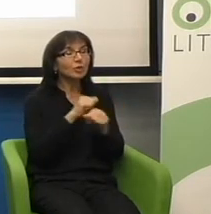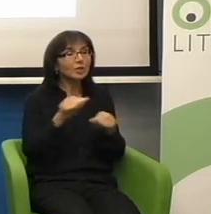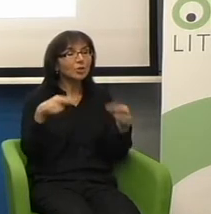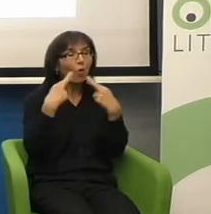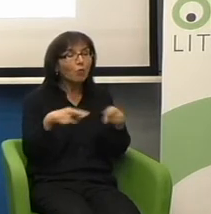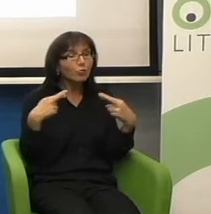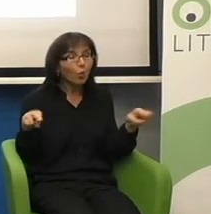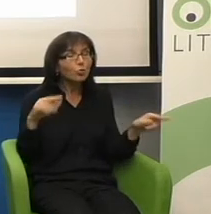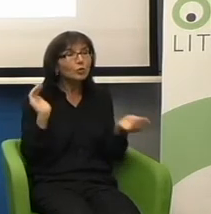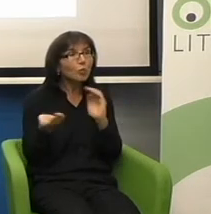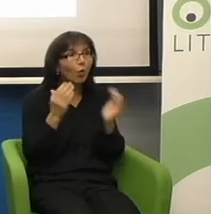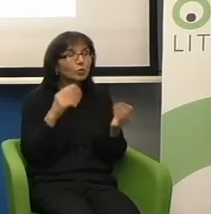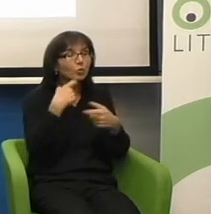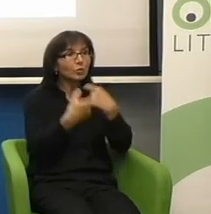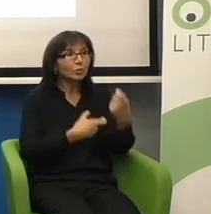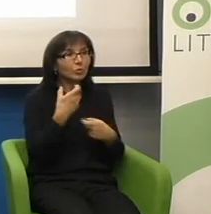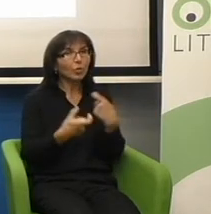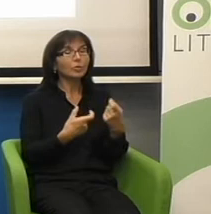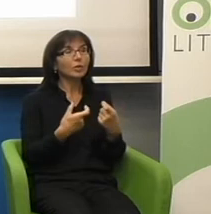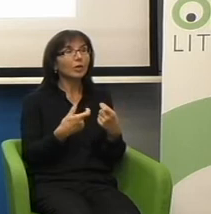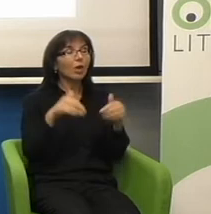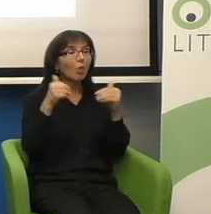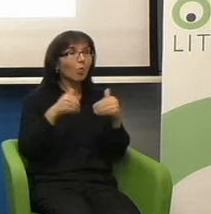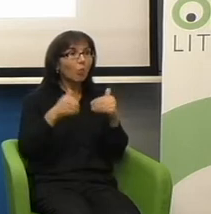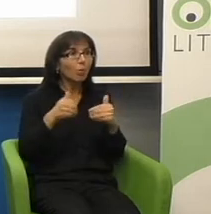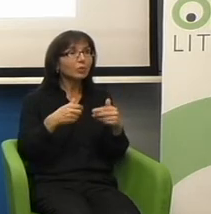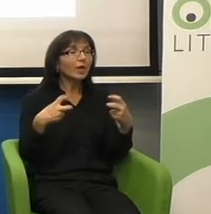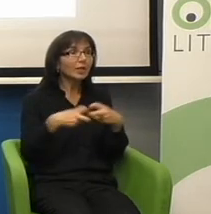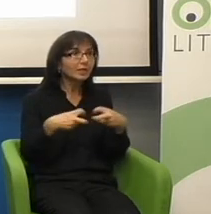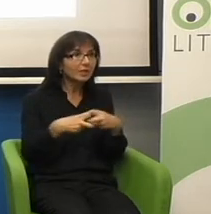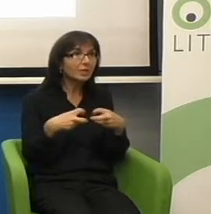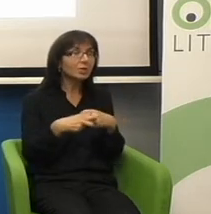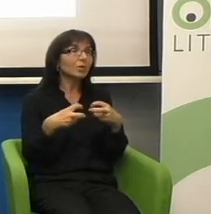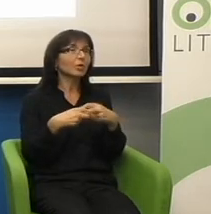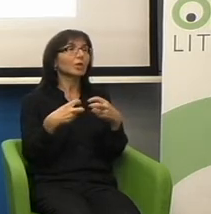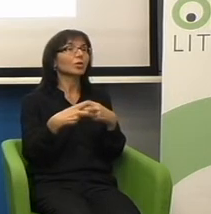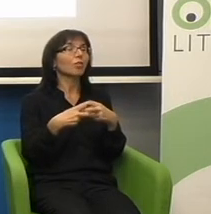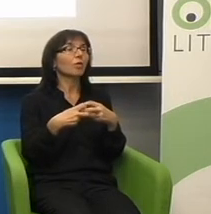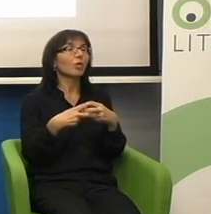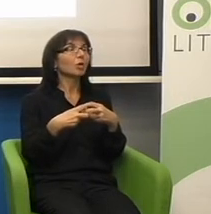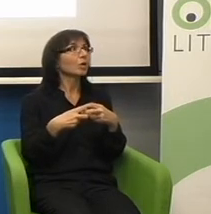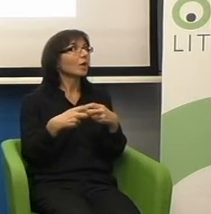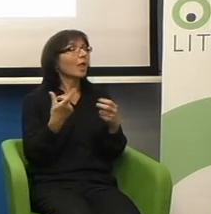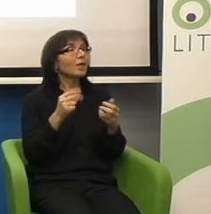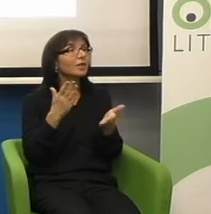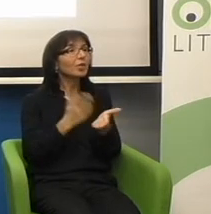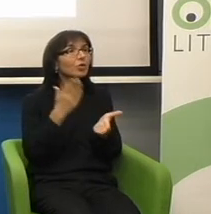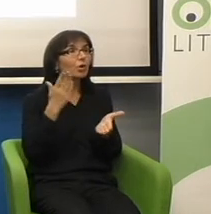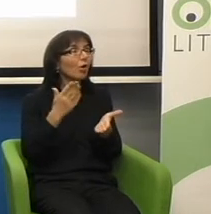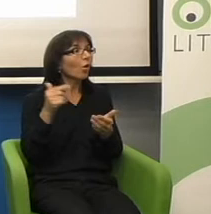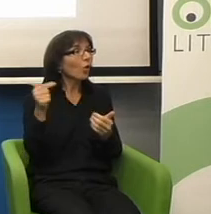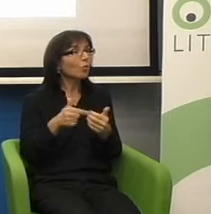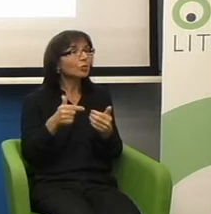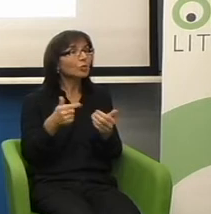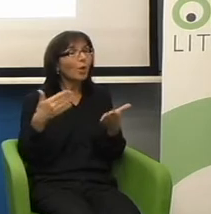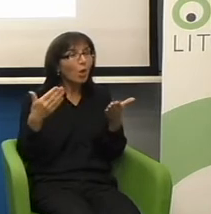różny sposób realizowany. Można zdalnie, można wirtualnie, my niekoniecznie musimy te wszystkie